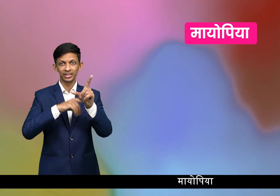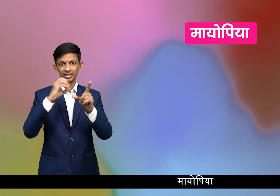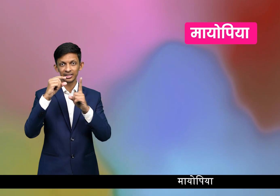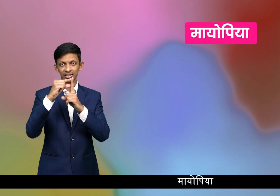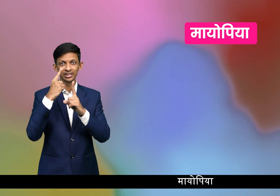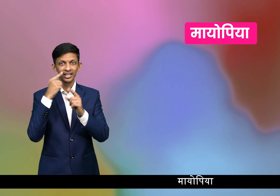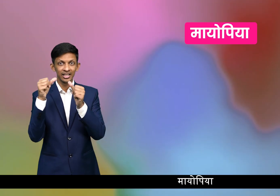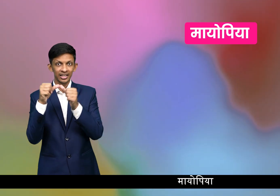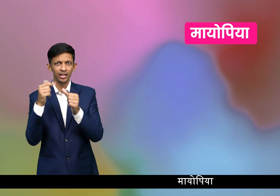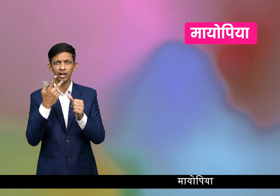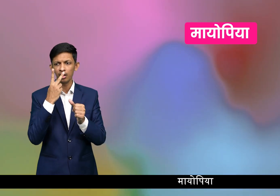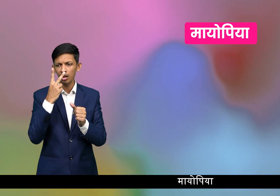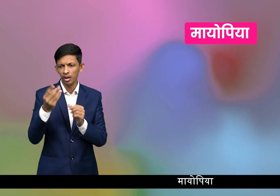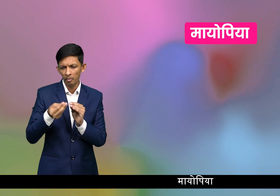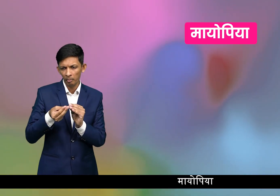मायोपिया,